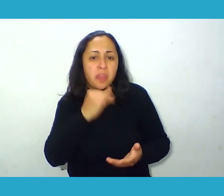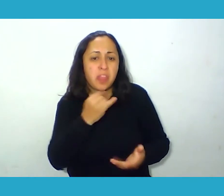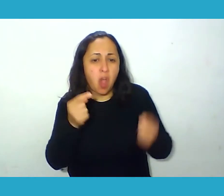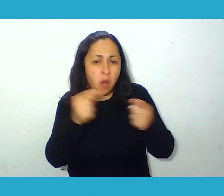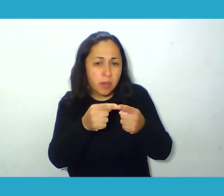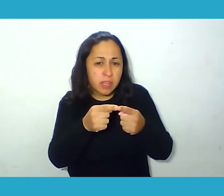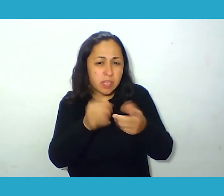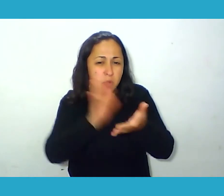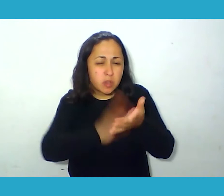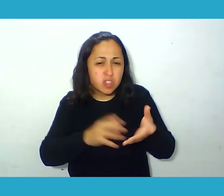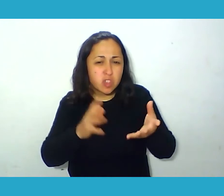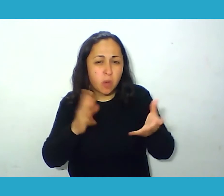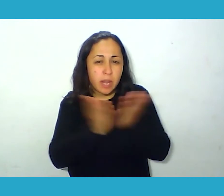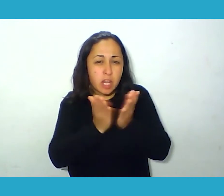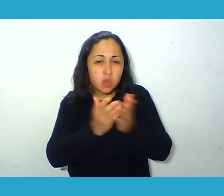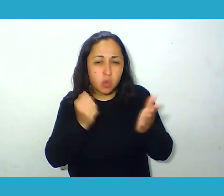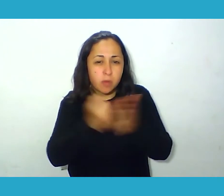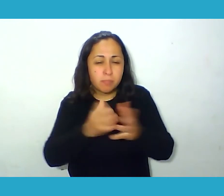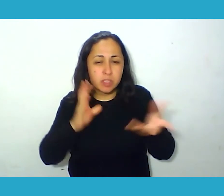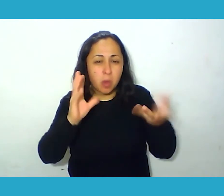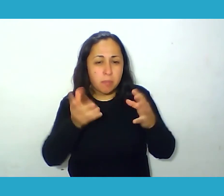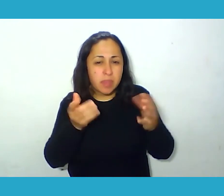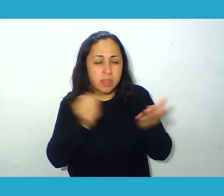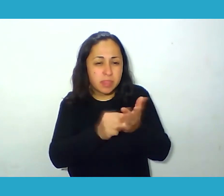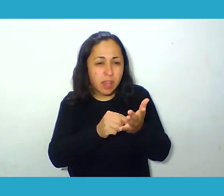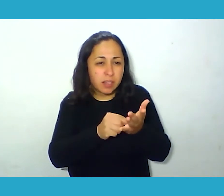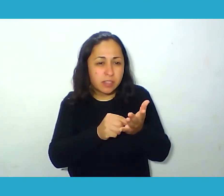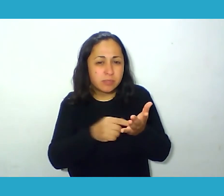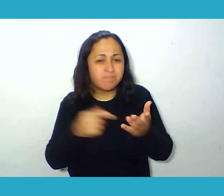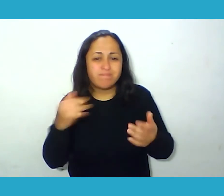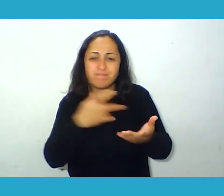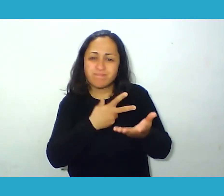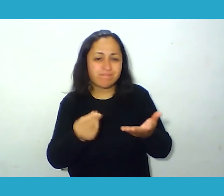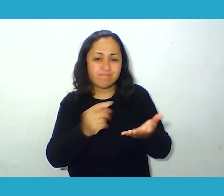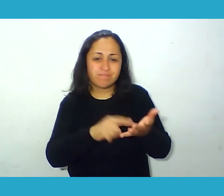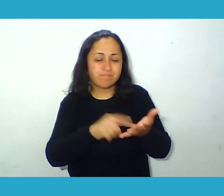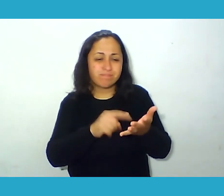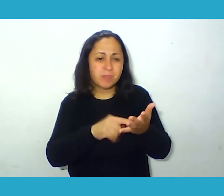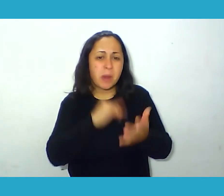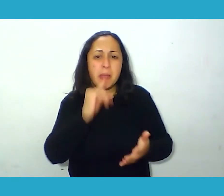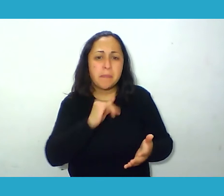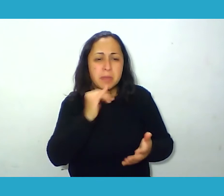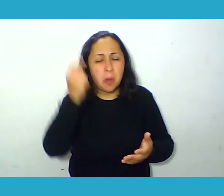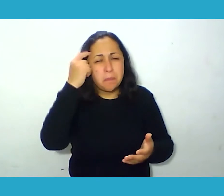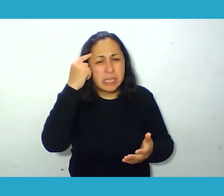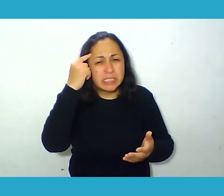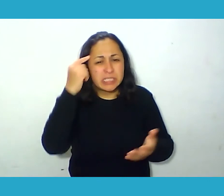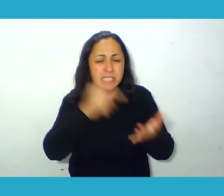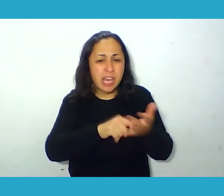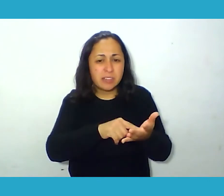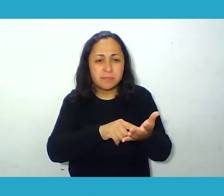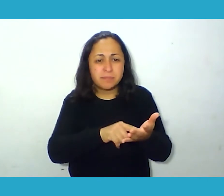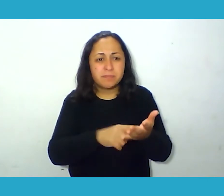el estudio de impacto ambiental sobre la obra proyectada por Camino de las Sierras. Procede a objetar el estudio de impacto ambiental y a explicar que considera que